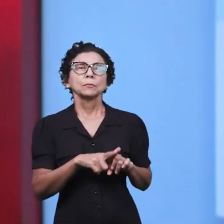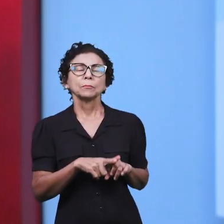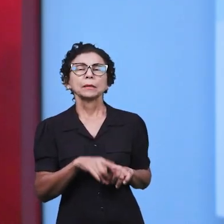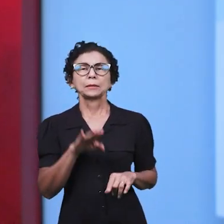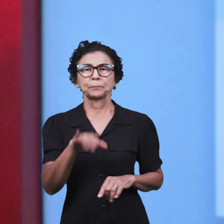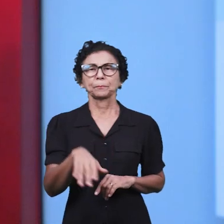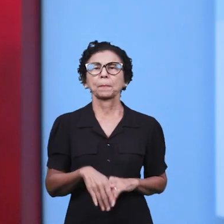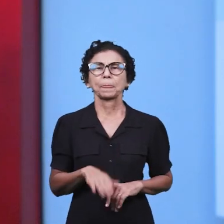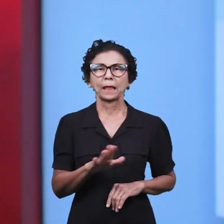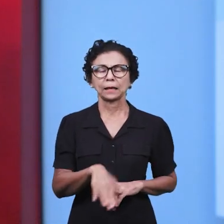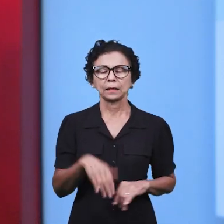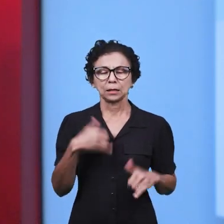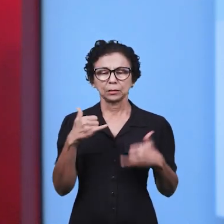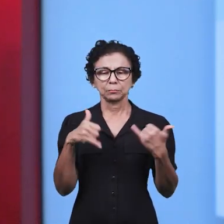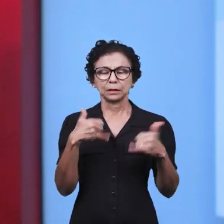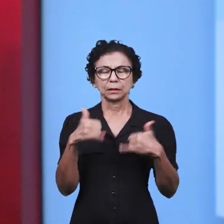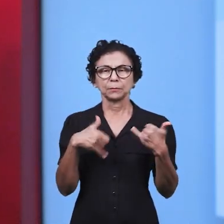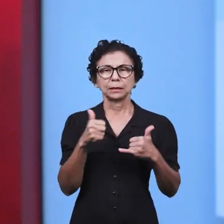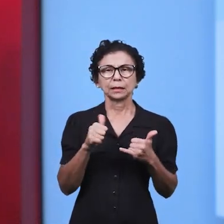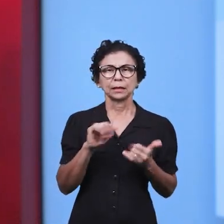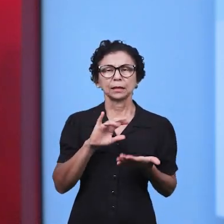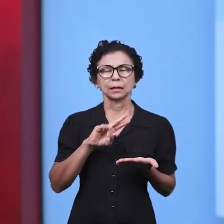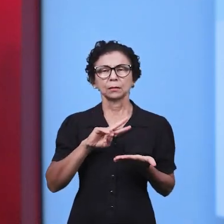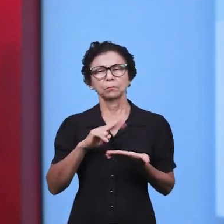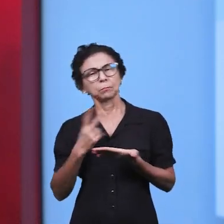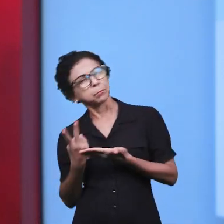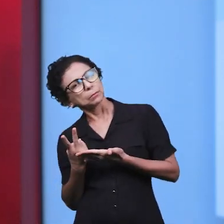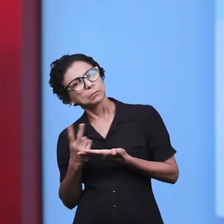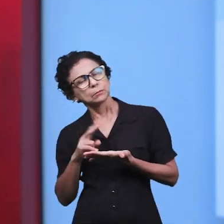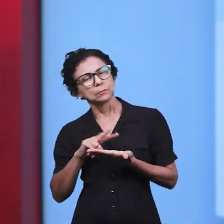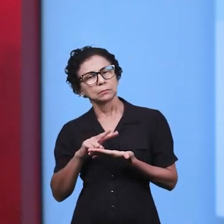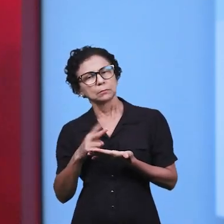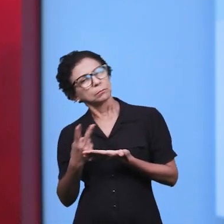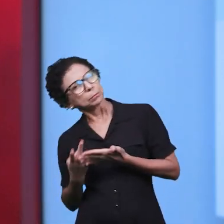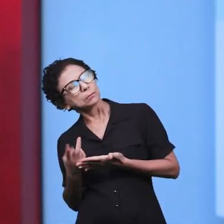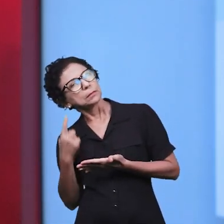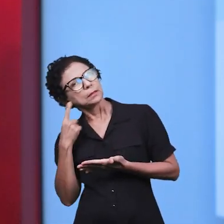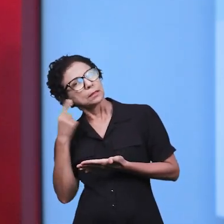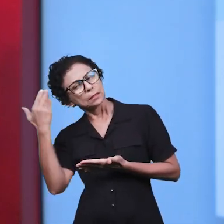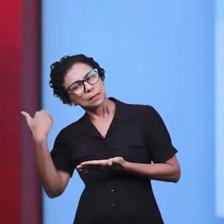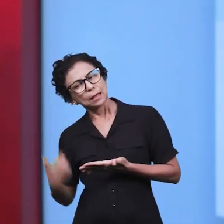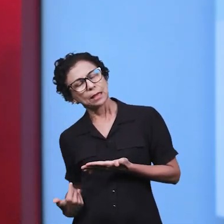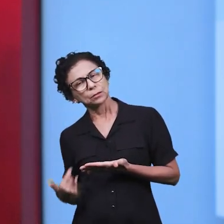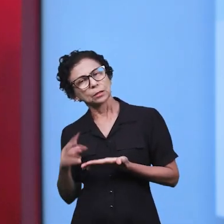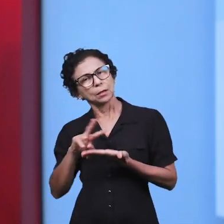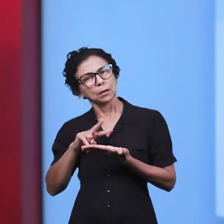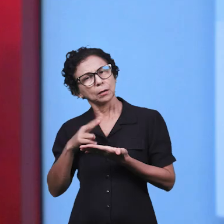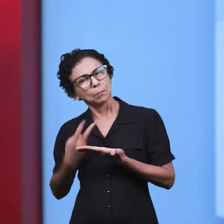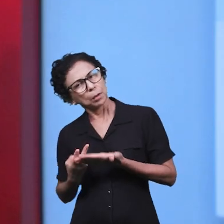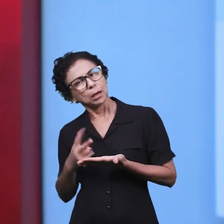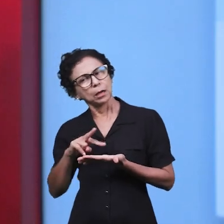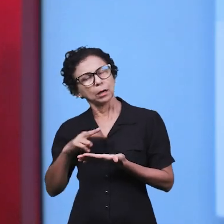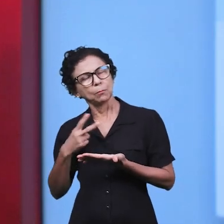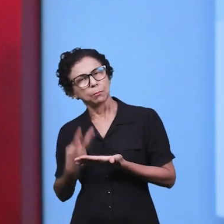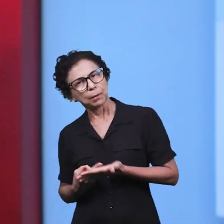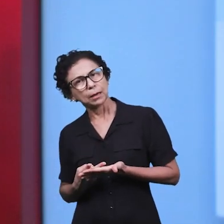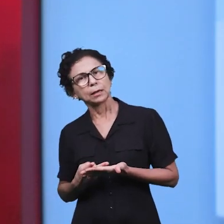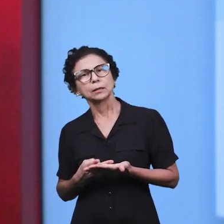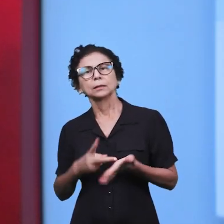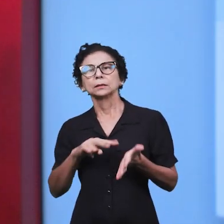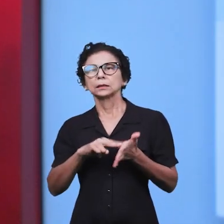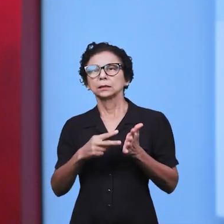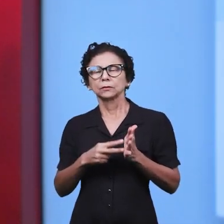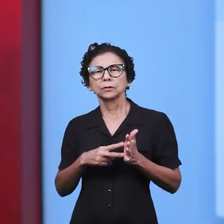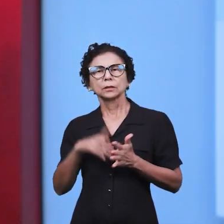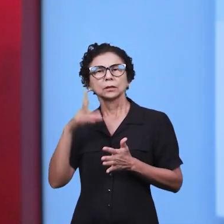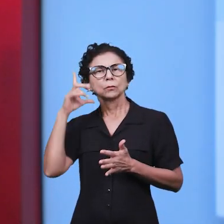do mesmo lado, Pode ser que esse lado que ela mais cai é o lado onde ela tem uma perda auditiva